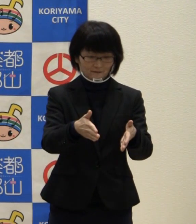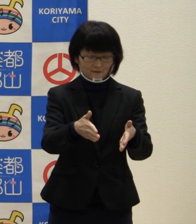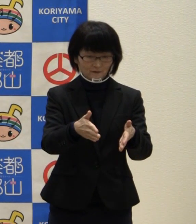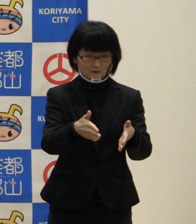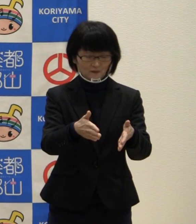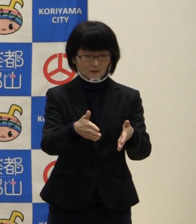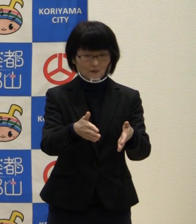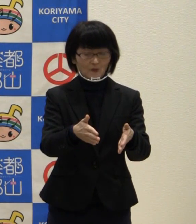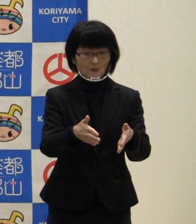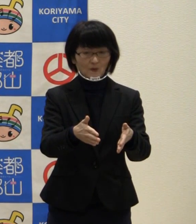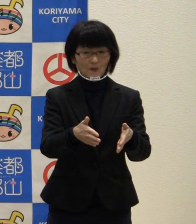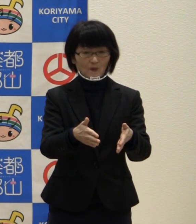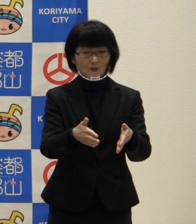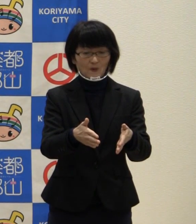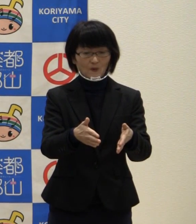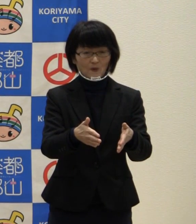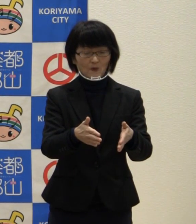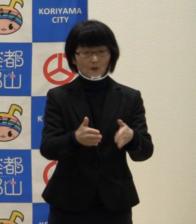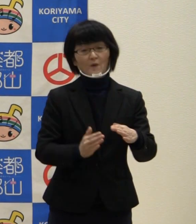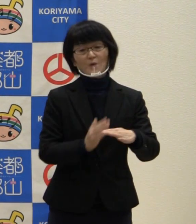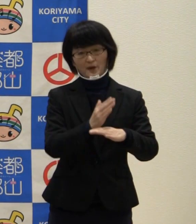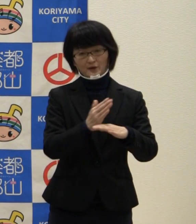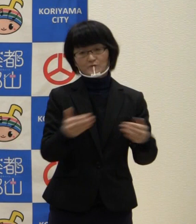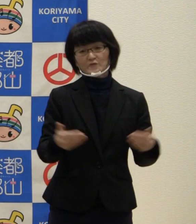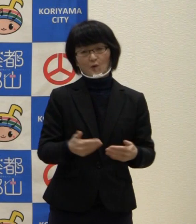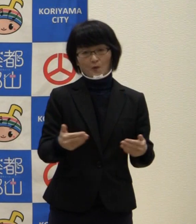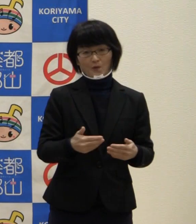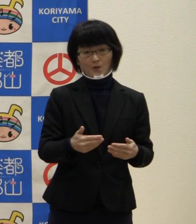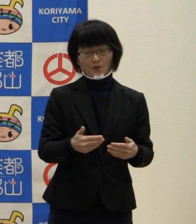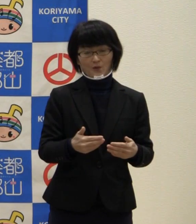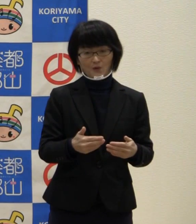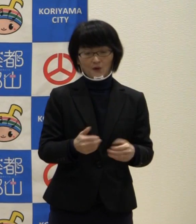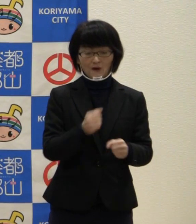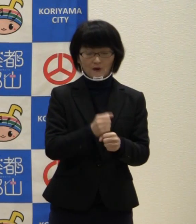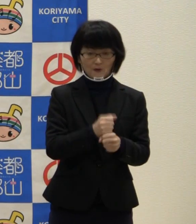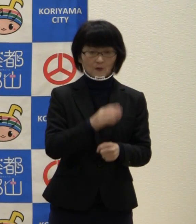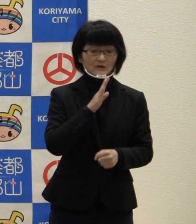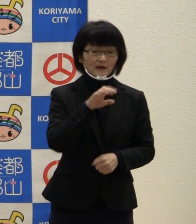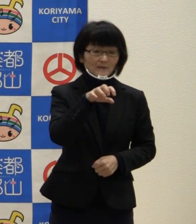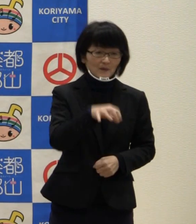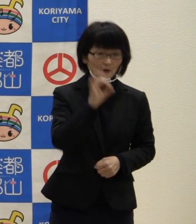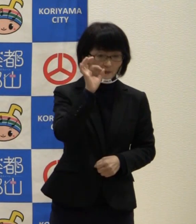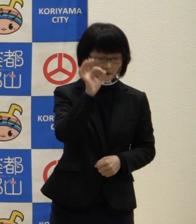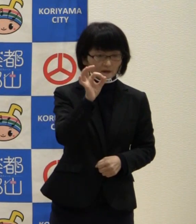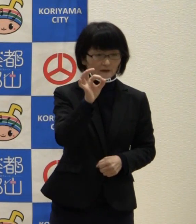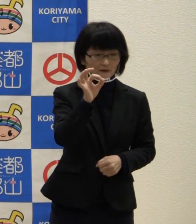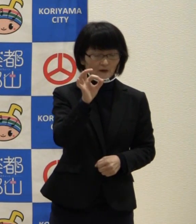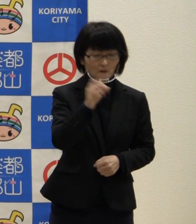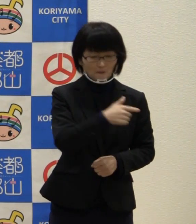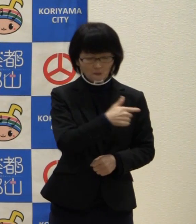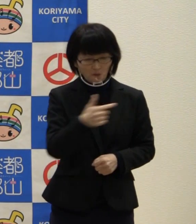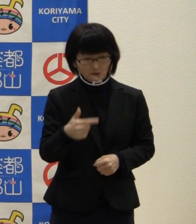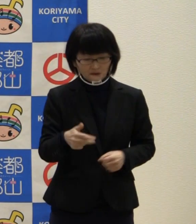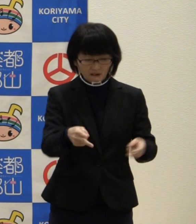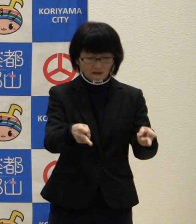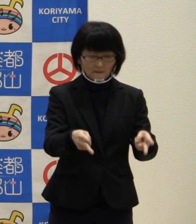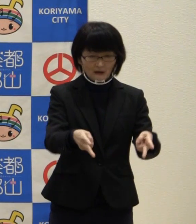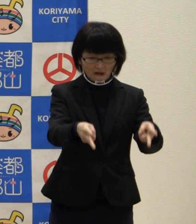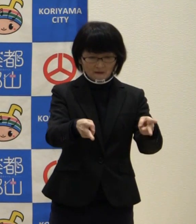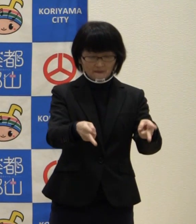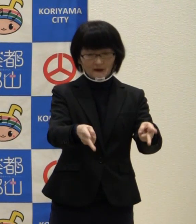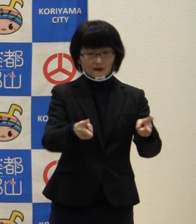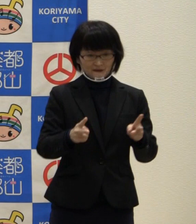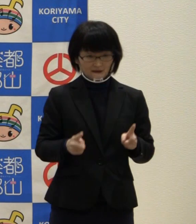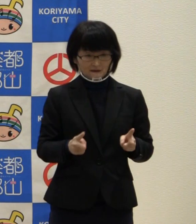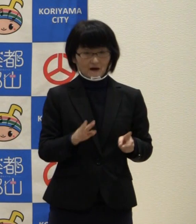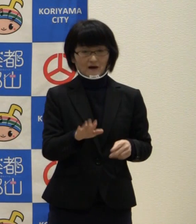。工事現場を見ていただきますと、大きな橋脚が立っておりますので、